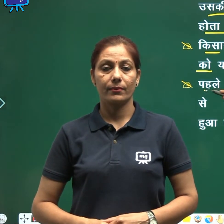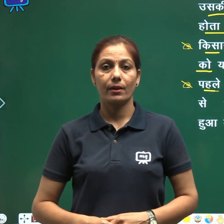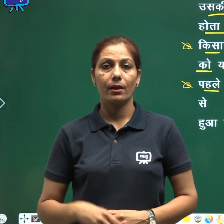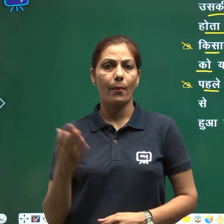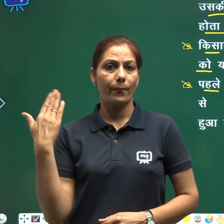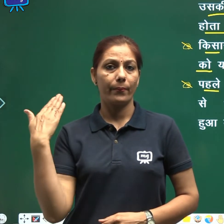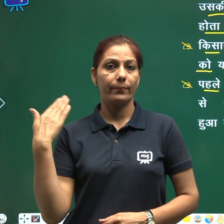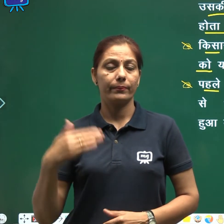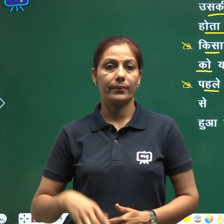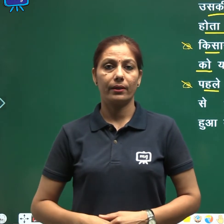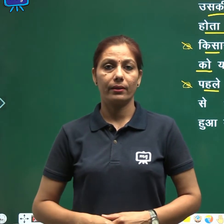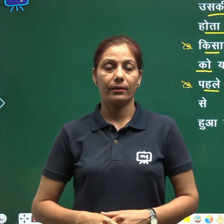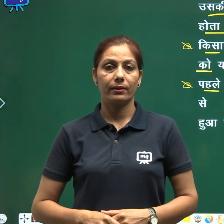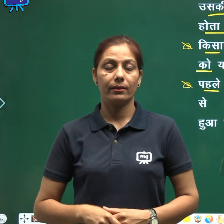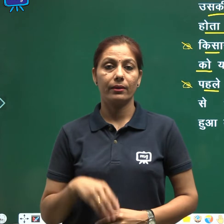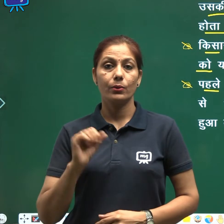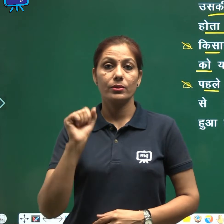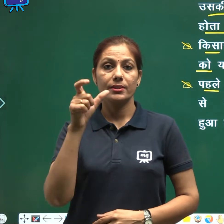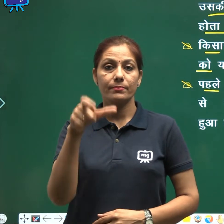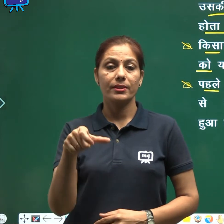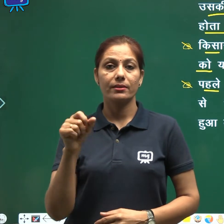पहले उसके पास